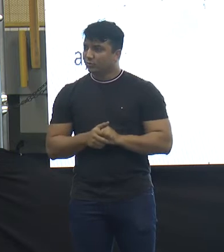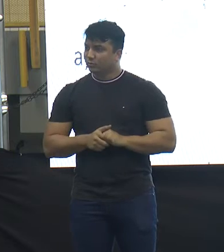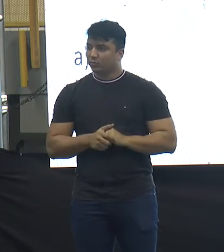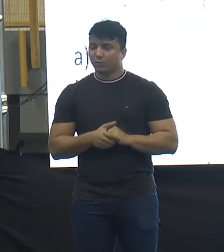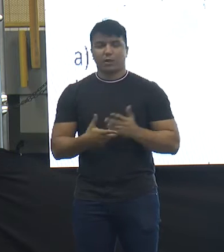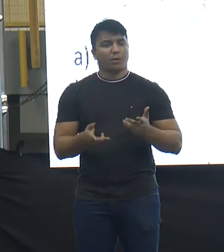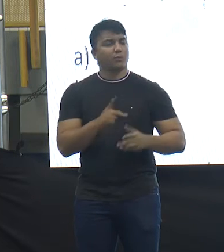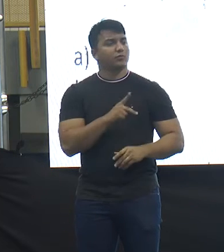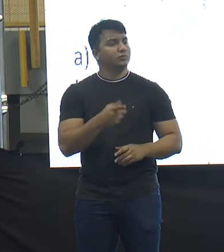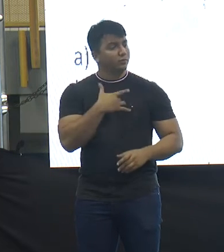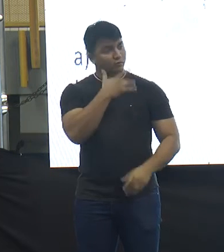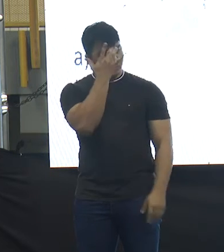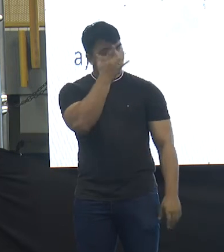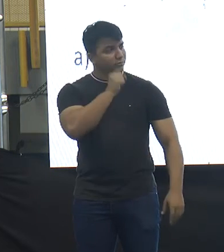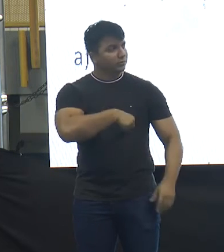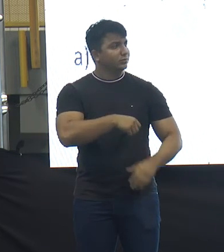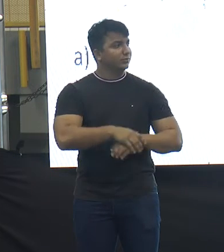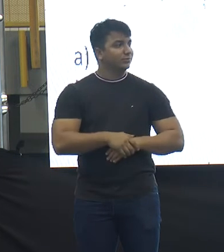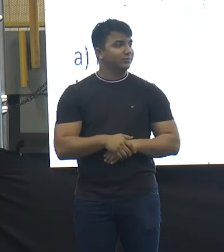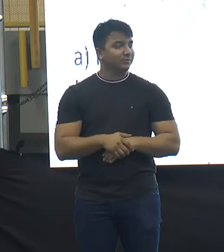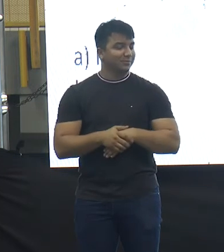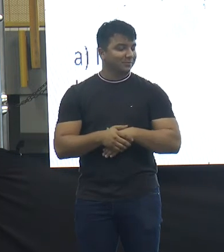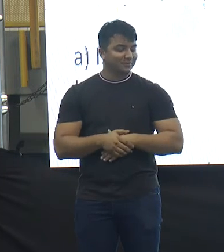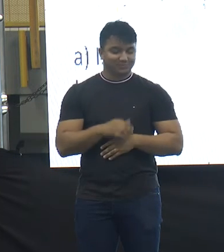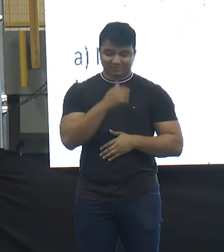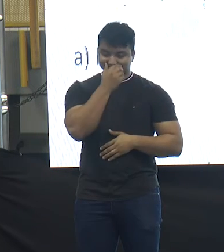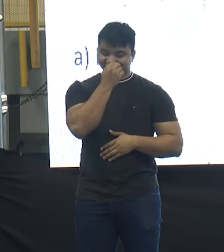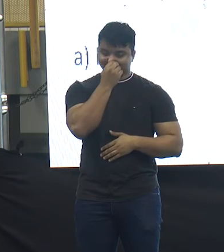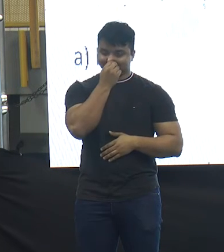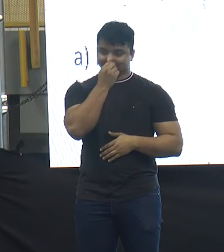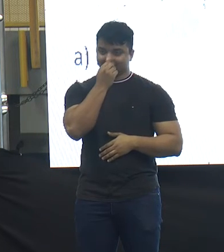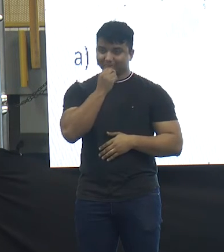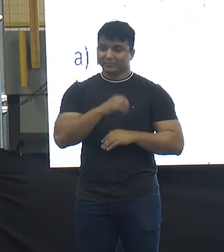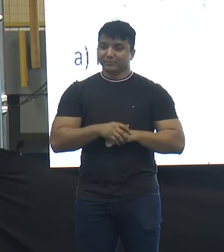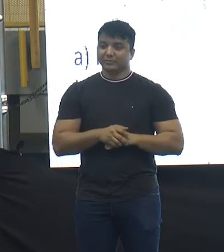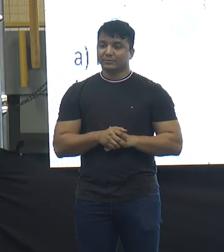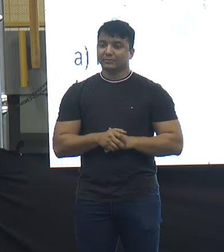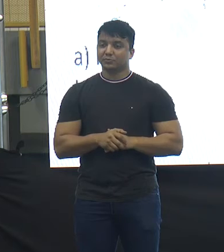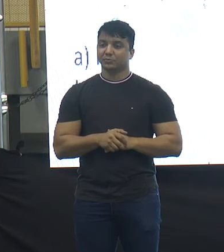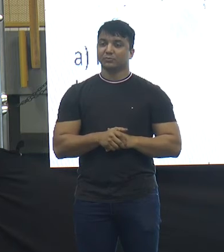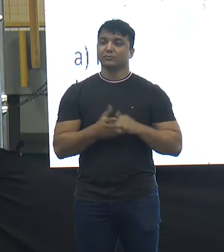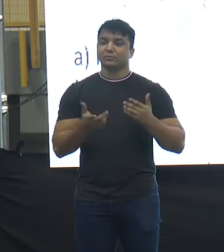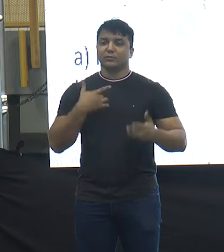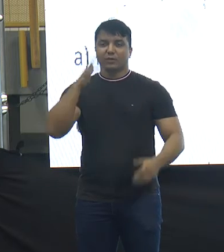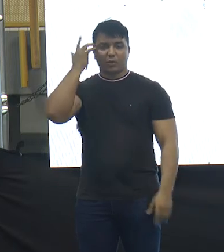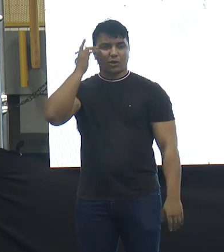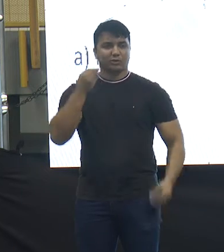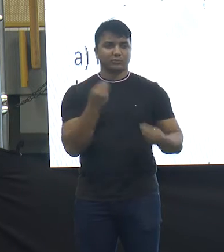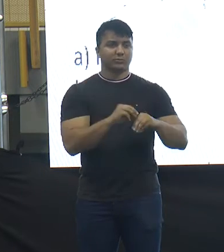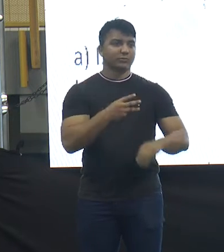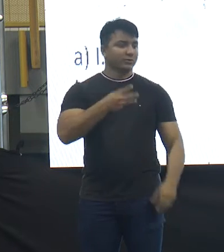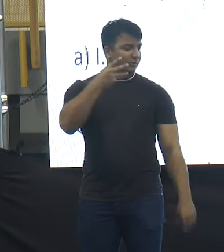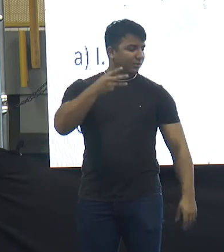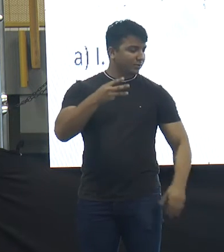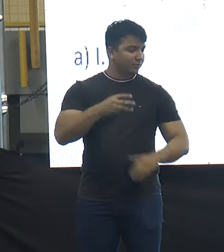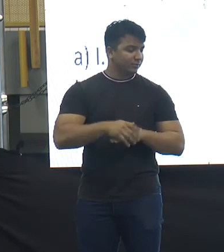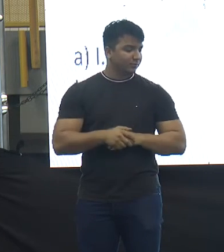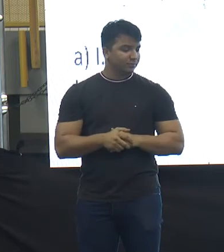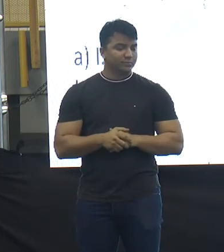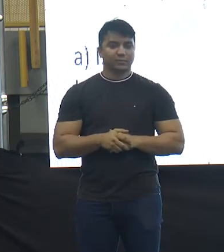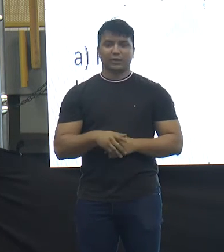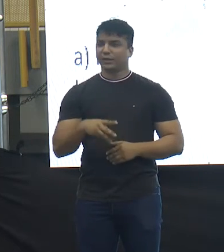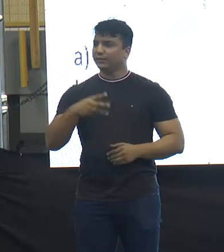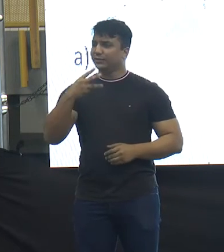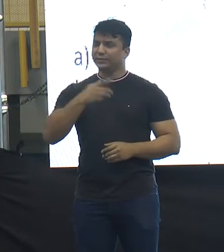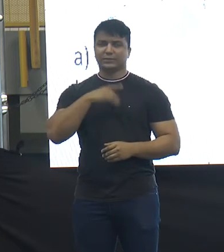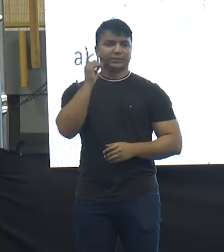né, professor? Tá. Então, professor, eu acho que eu marcaria 3. Claro que não. Mas, professor, tem uma